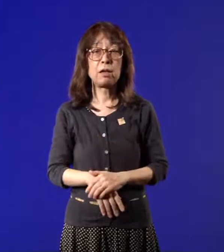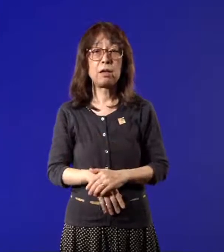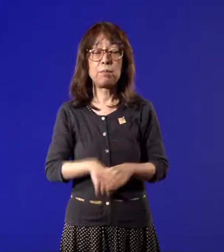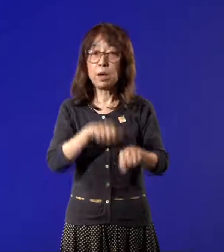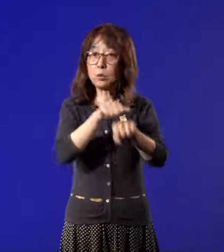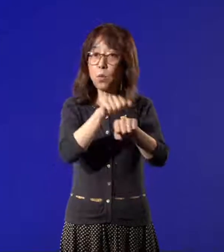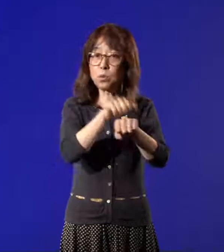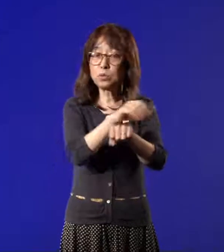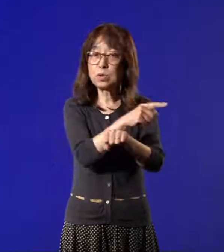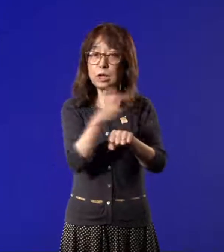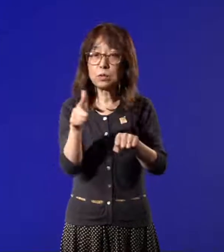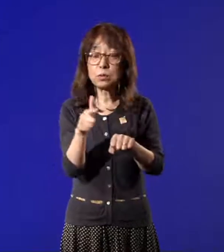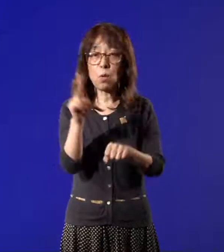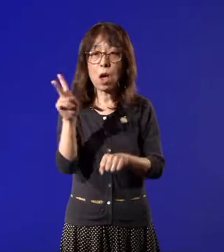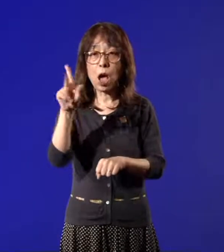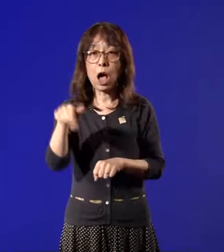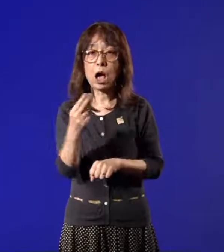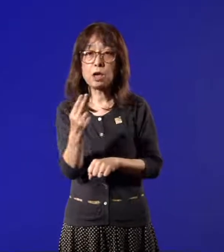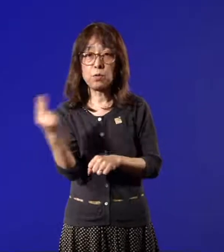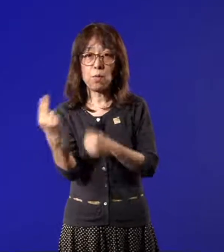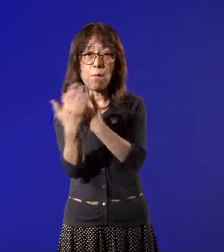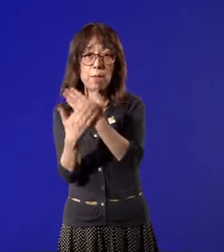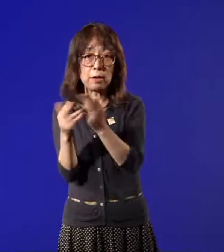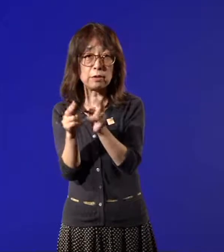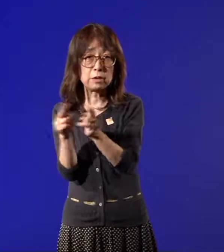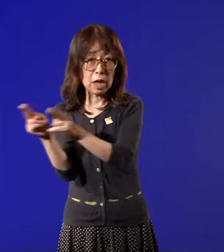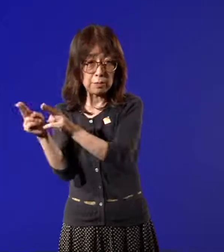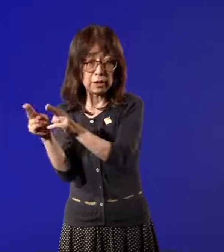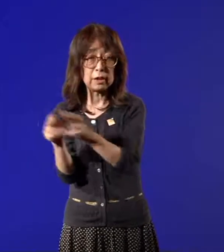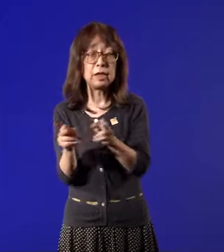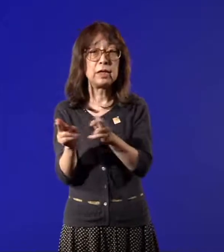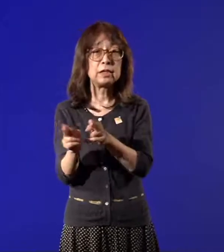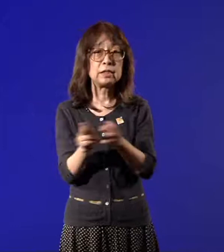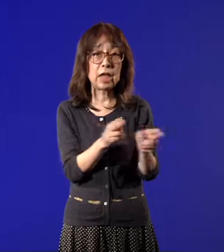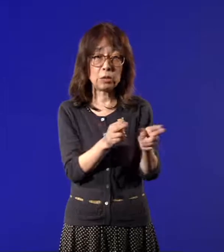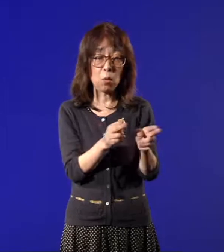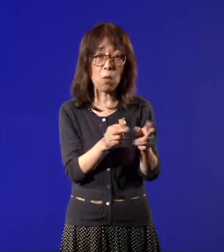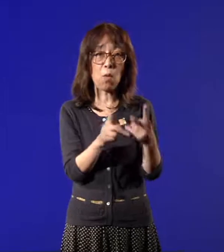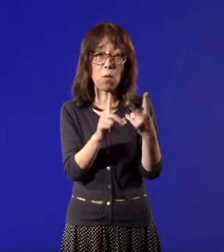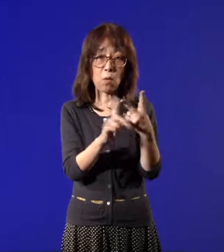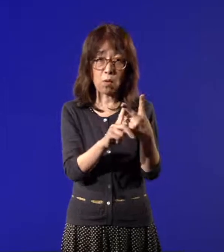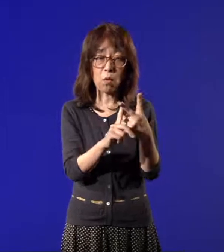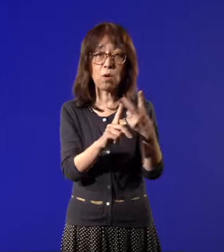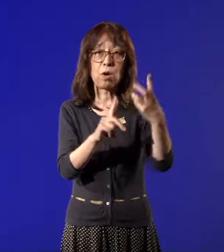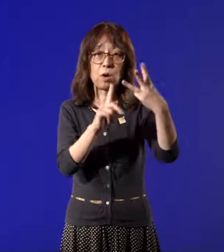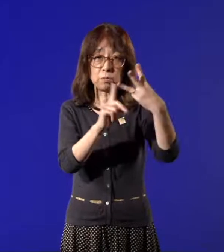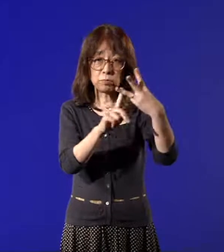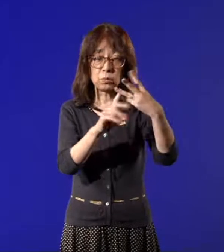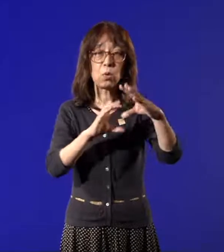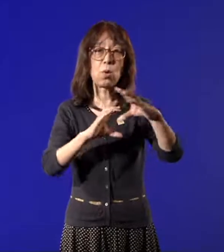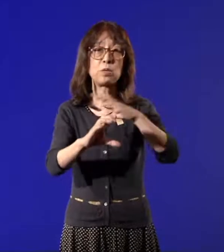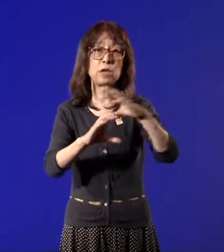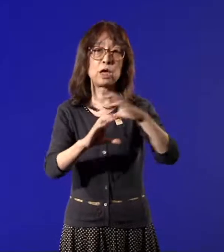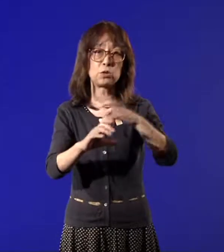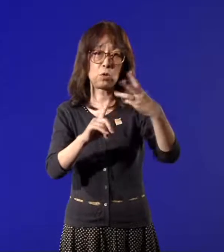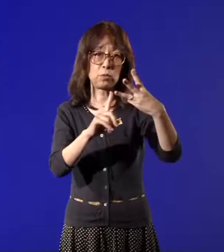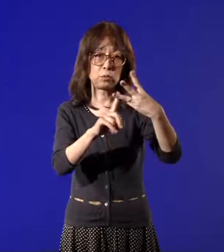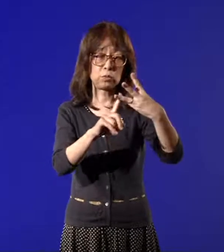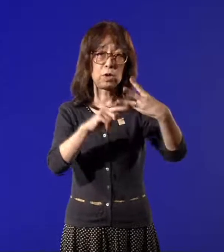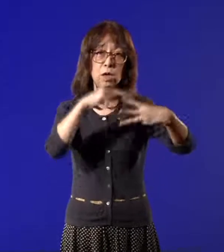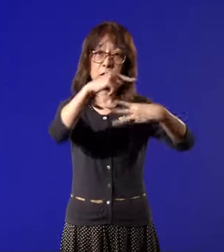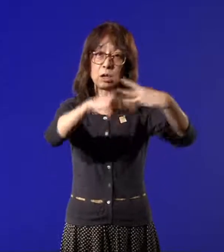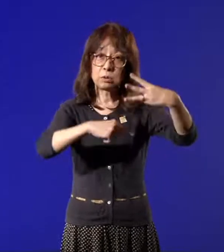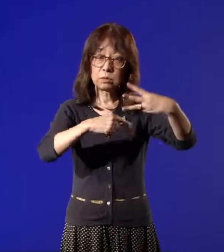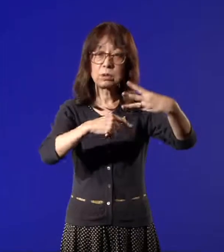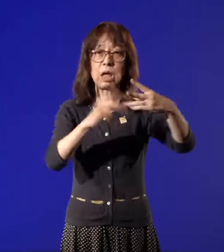てのハード整備の問題それから制度それから今のコミュニケーションの問題についてもですね課題の整